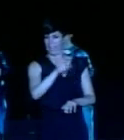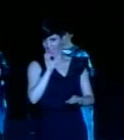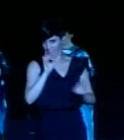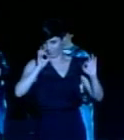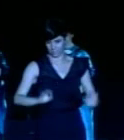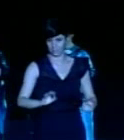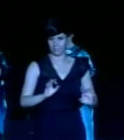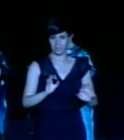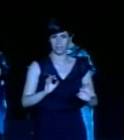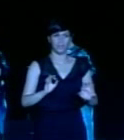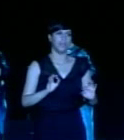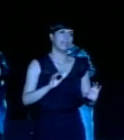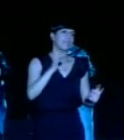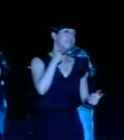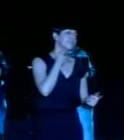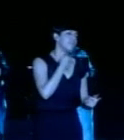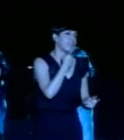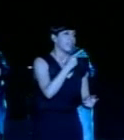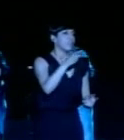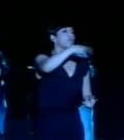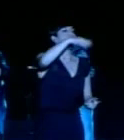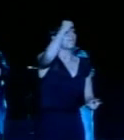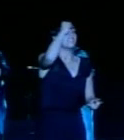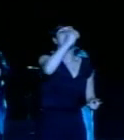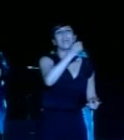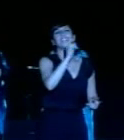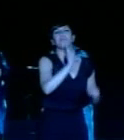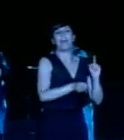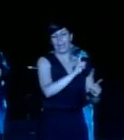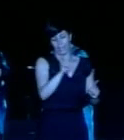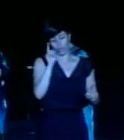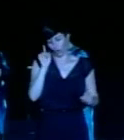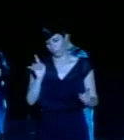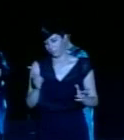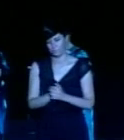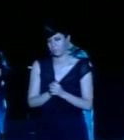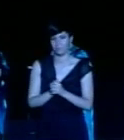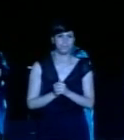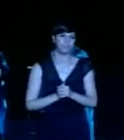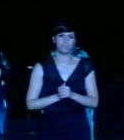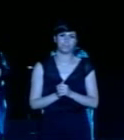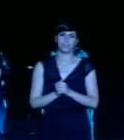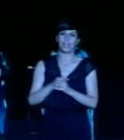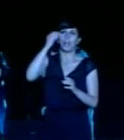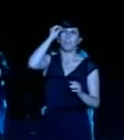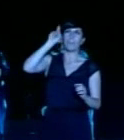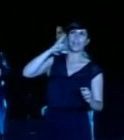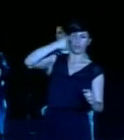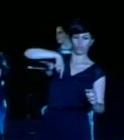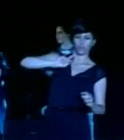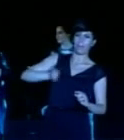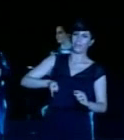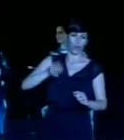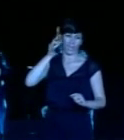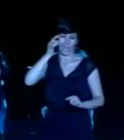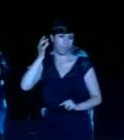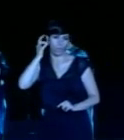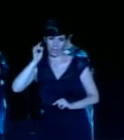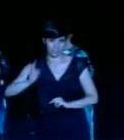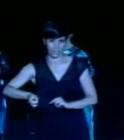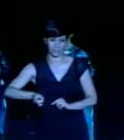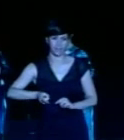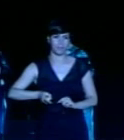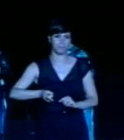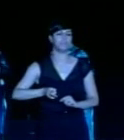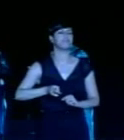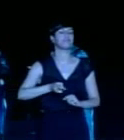elegía. Vosotros creéis que lleváis de la dirección, pero... Efectivamente. Nos hacen creer que somos nosotros, pero... La verdad es